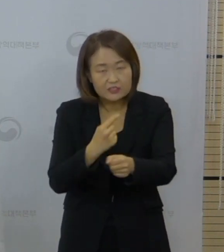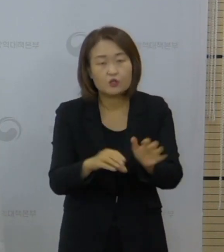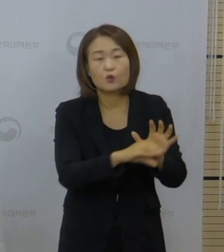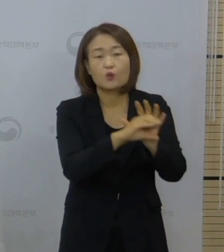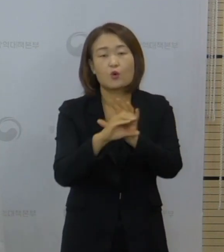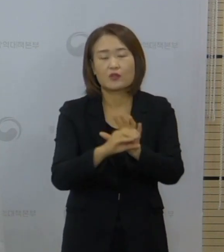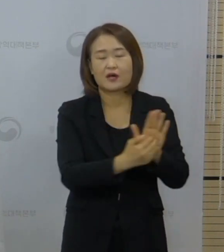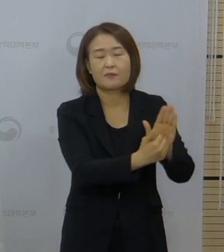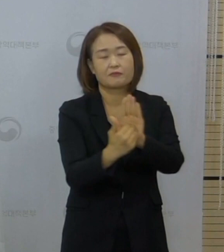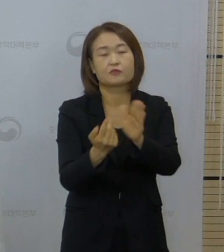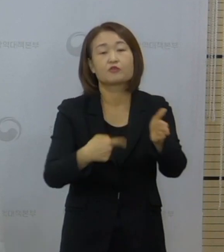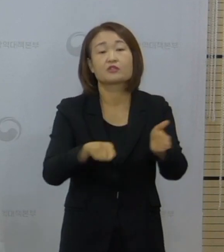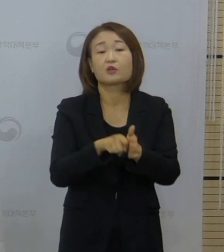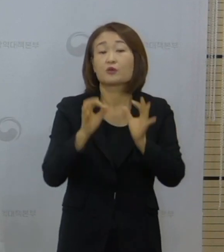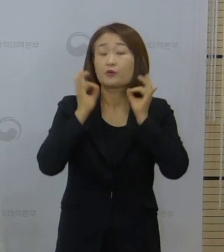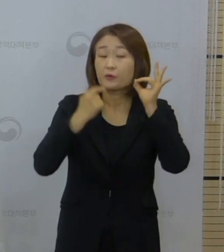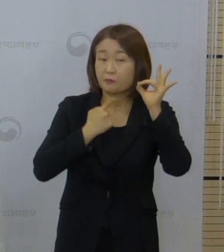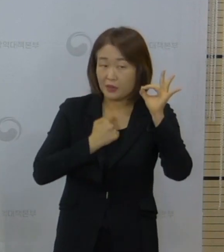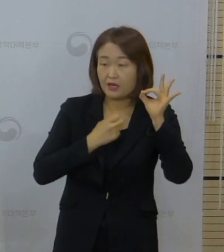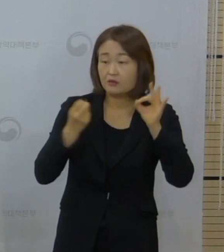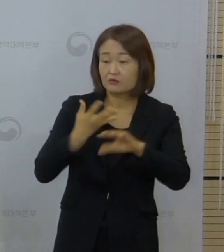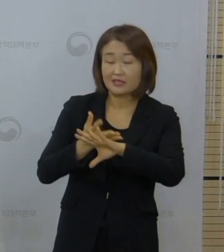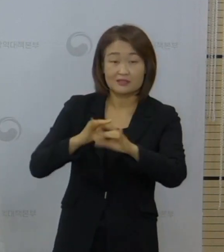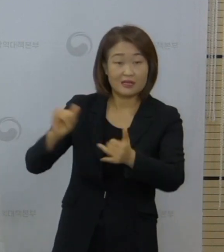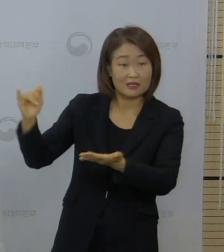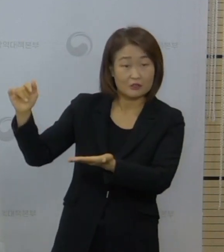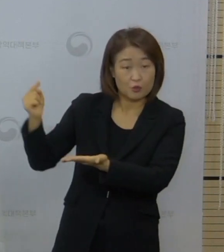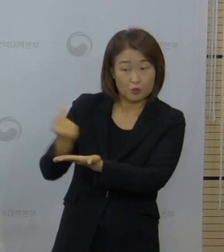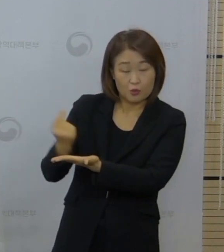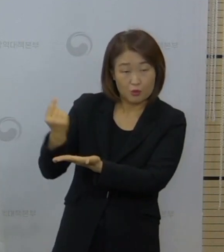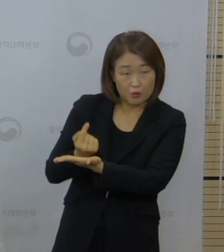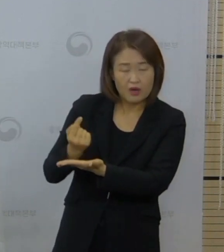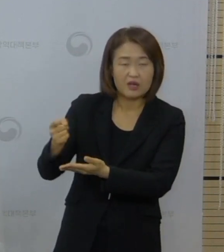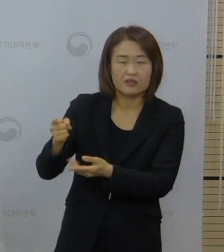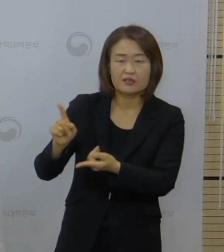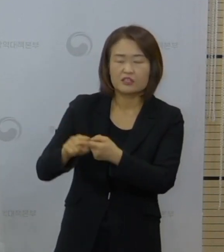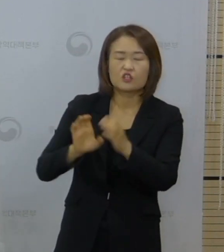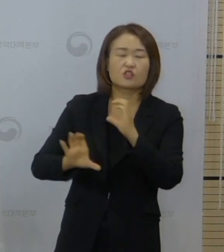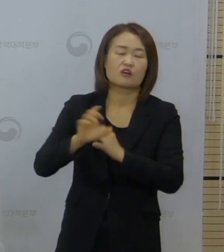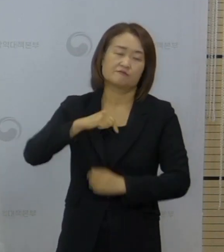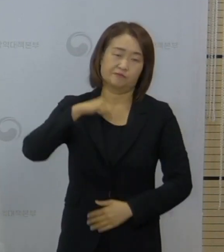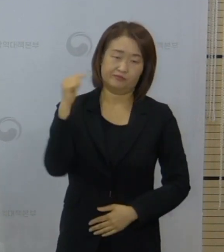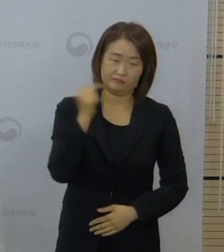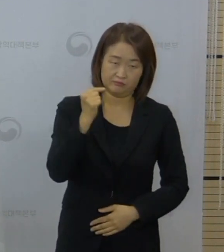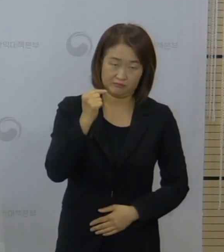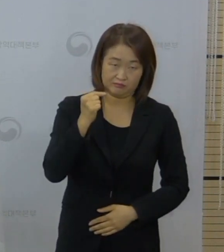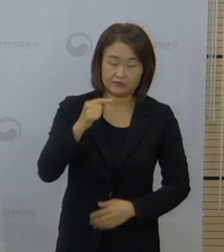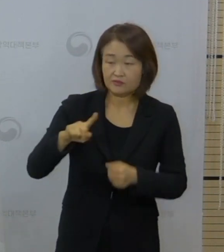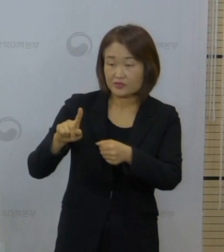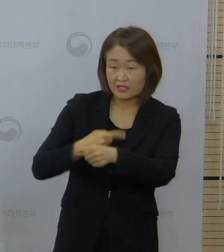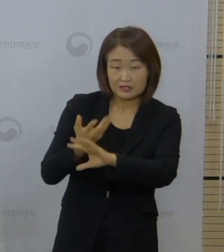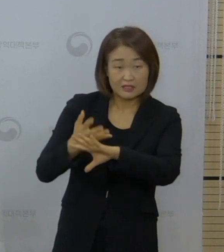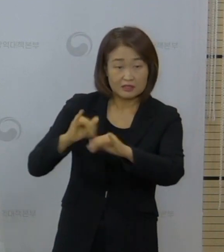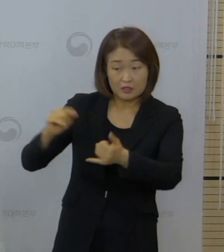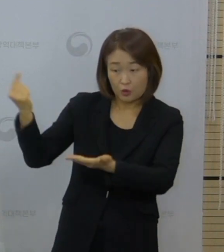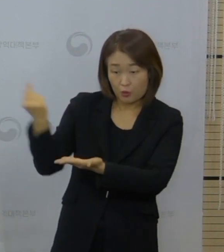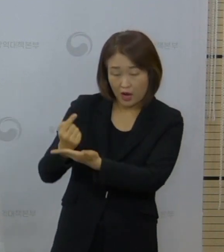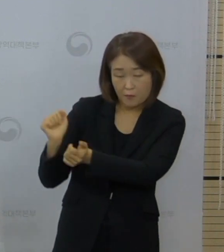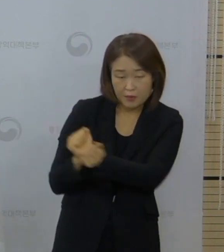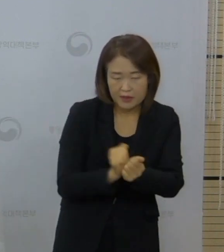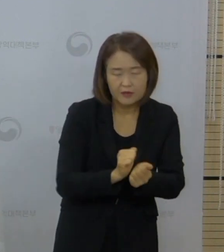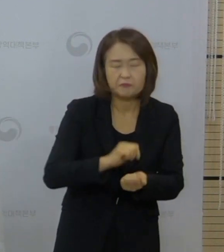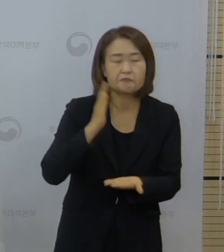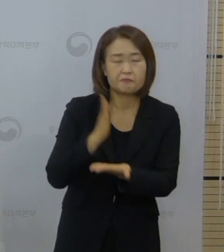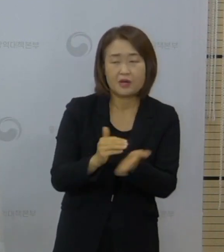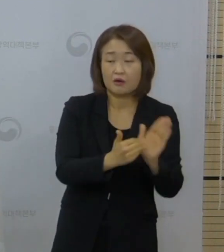또한 특별입국 절차 등 입국자 검역 강화를 통해서 해외 유입을 방지하기 위해 노력을